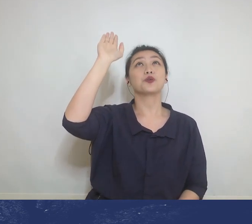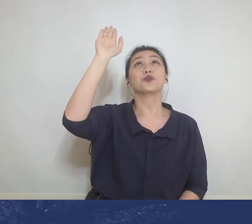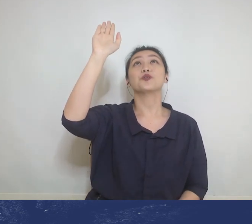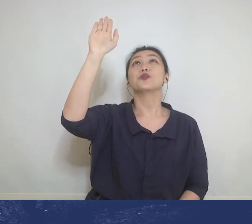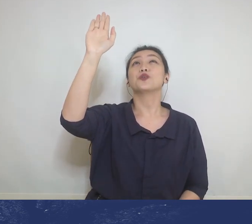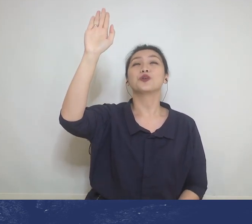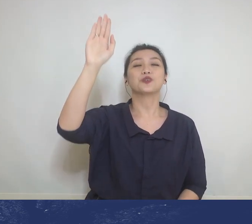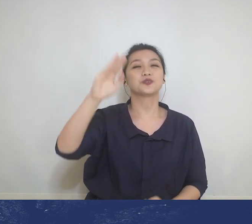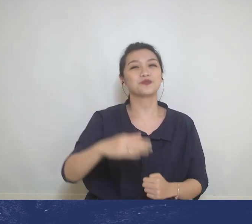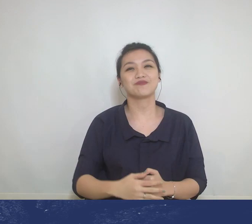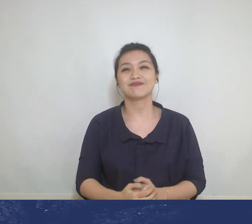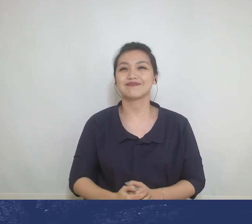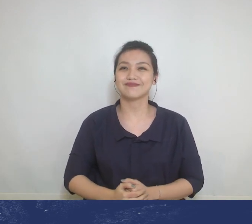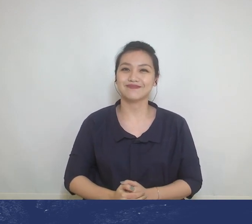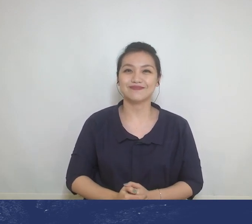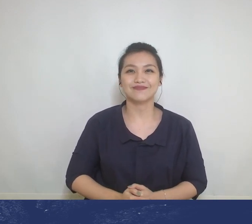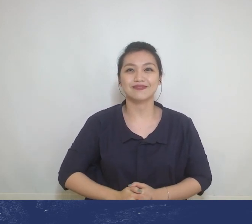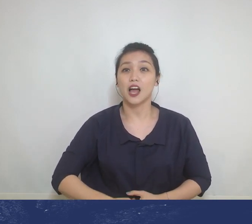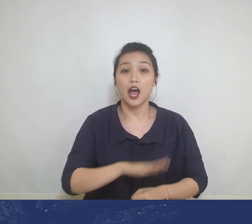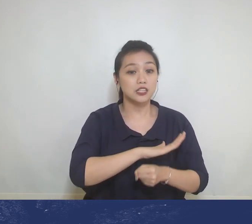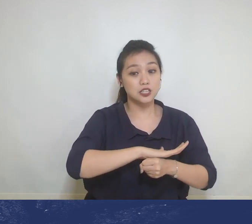hanyalah untukmu